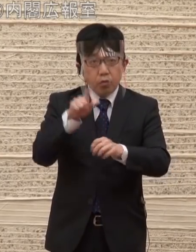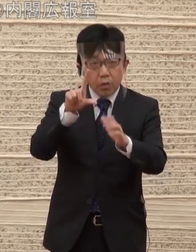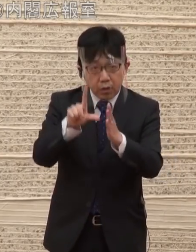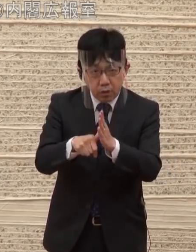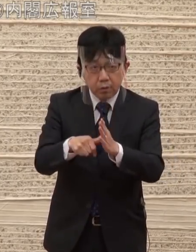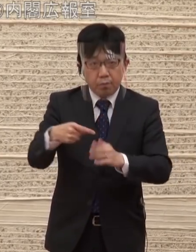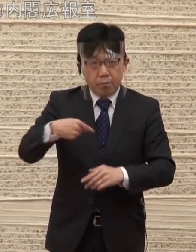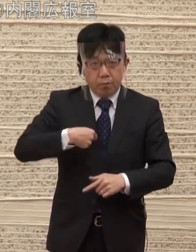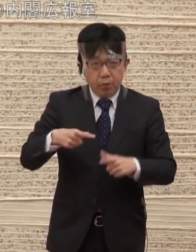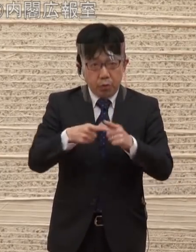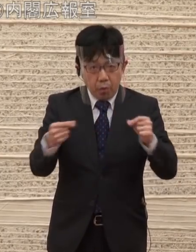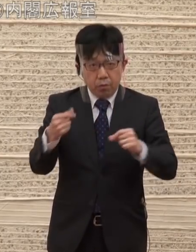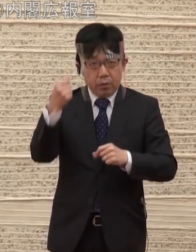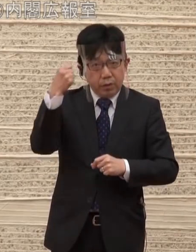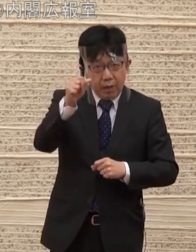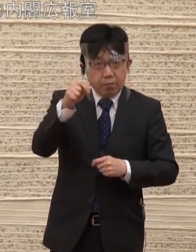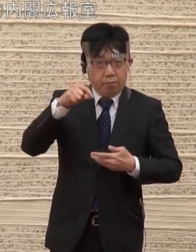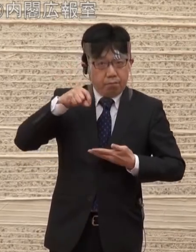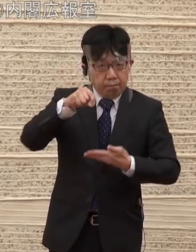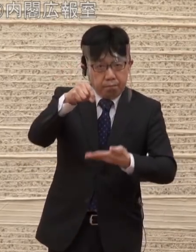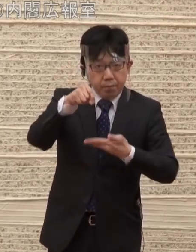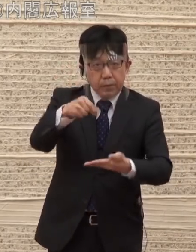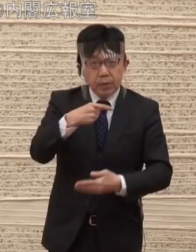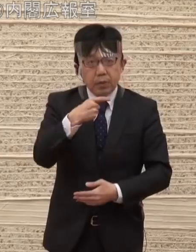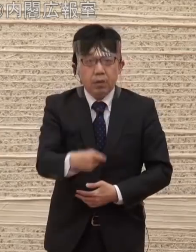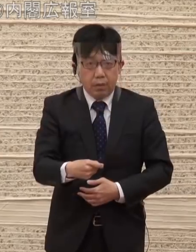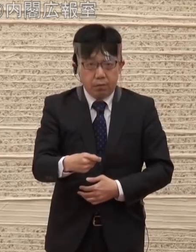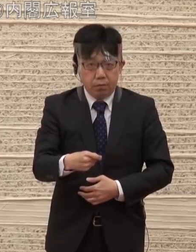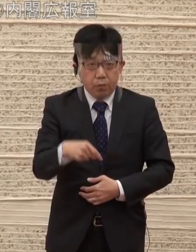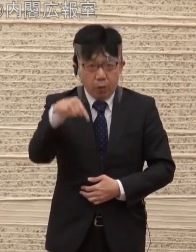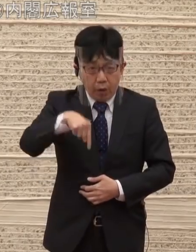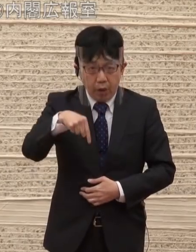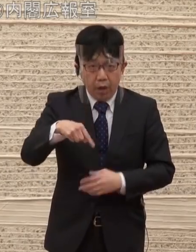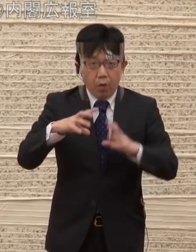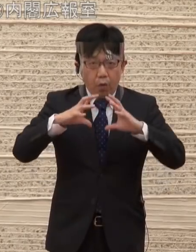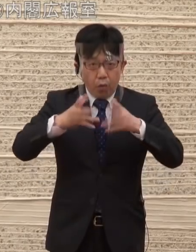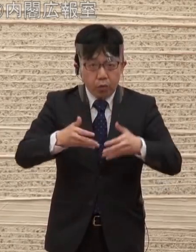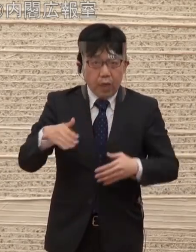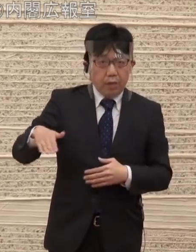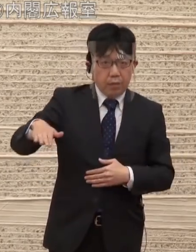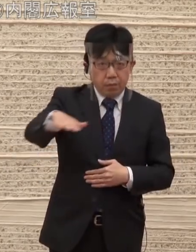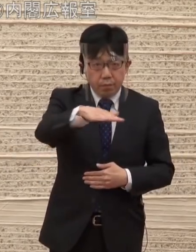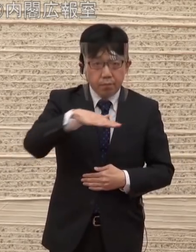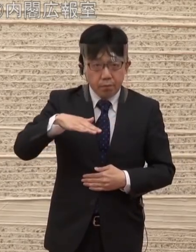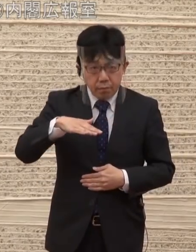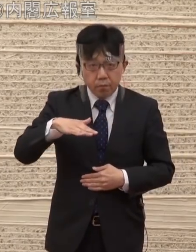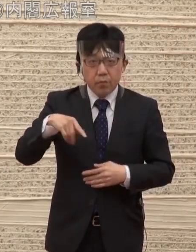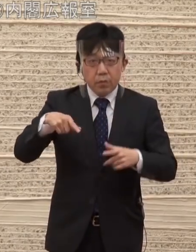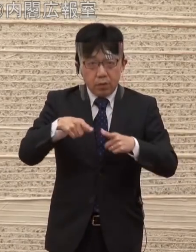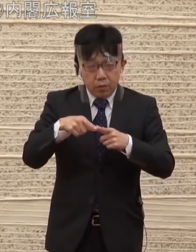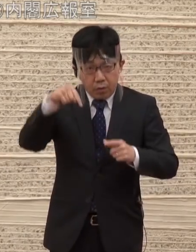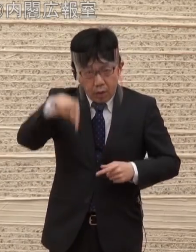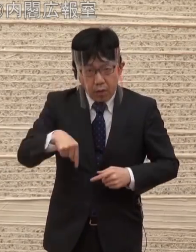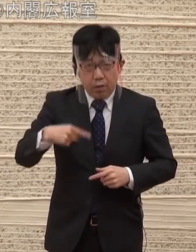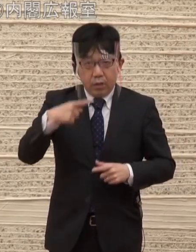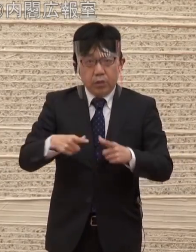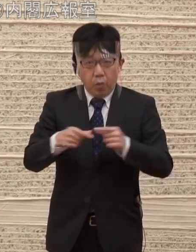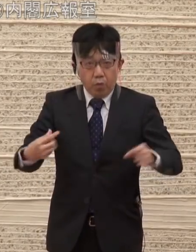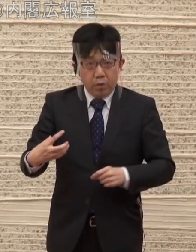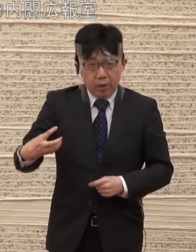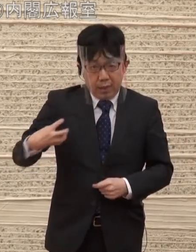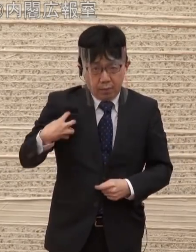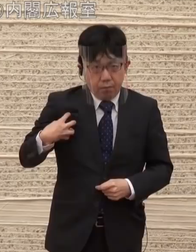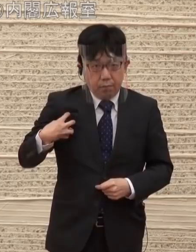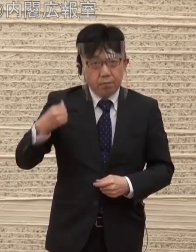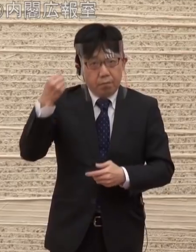ハッチしていくそれが国際社会における日本の責任になると考え